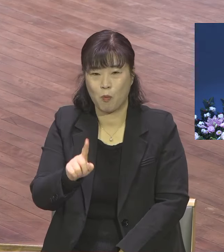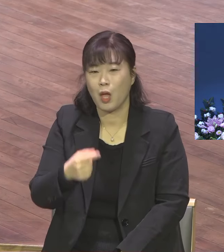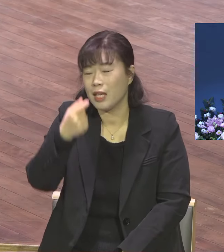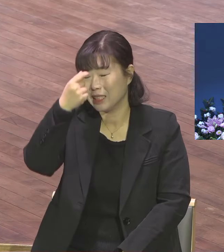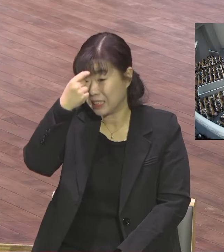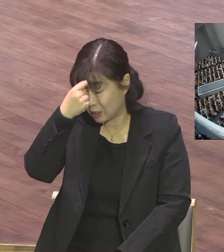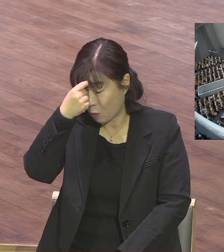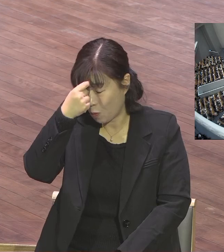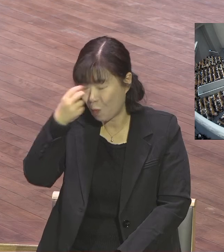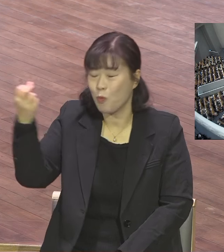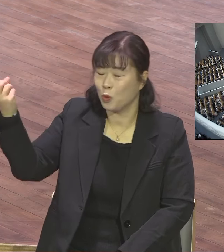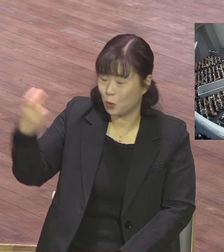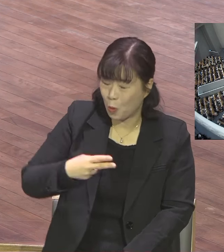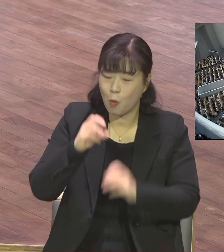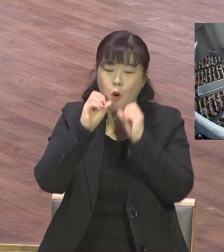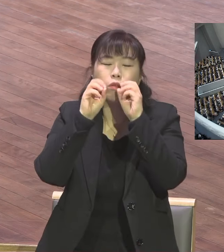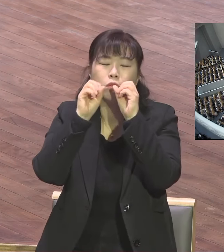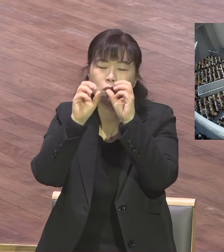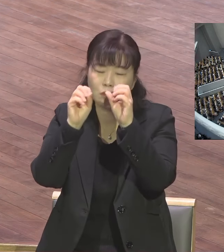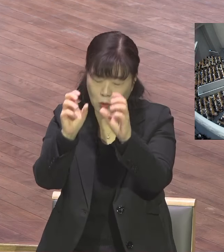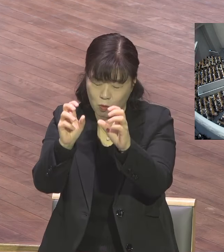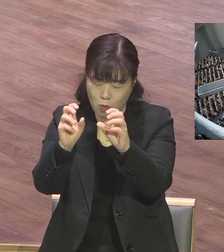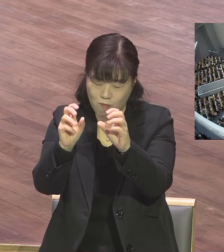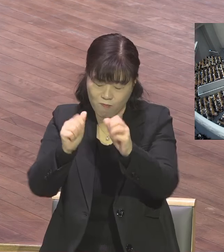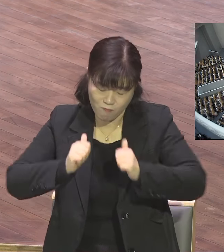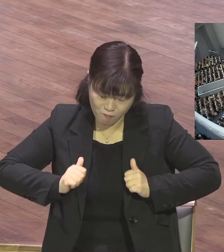사람이 됩시다.